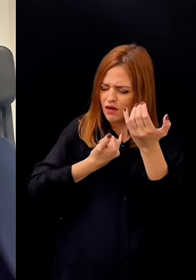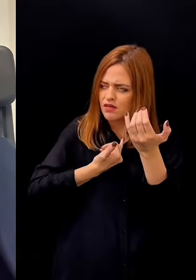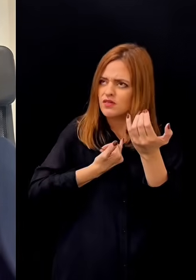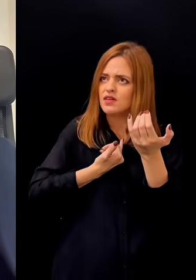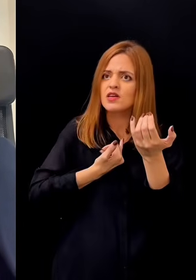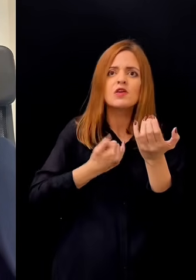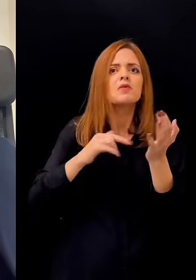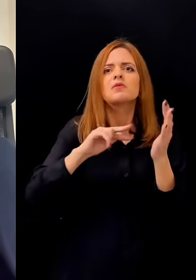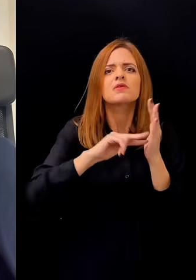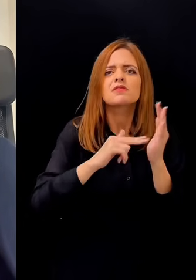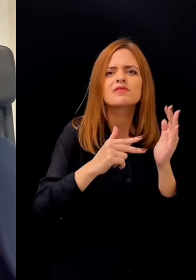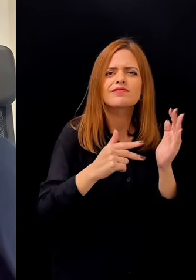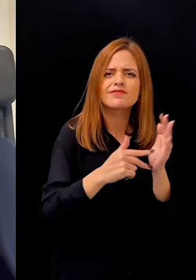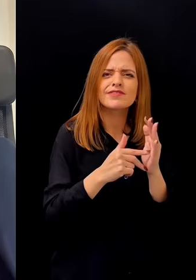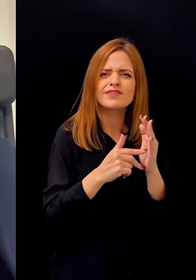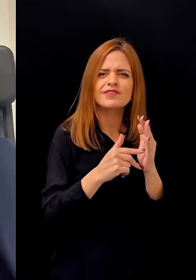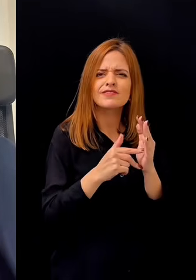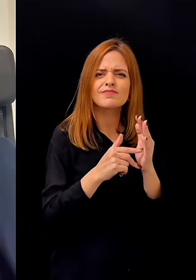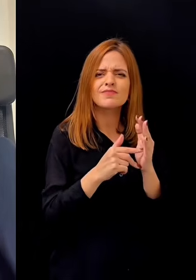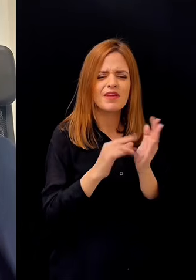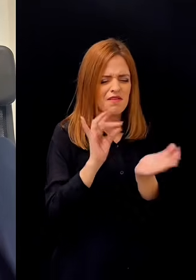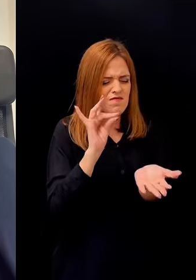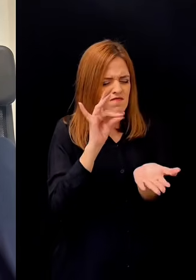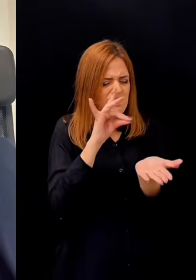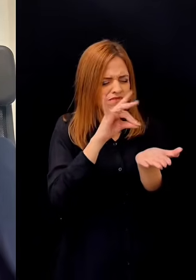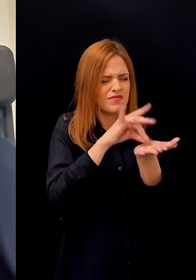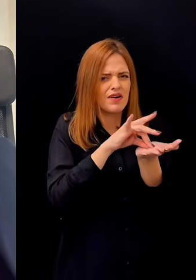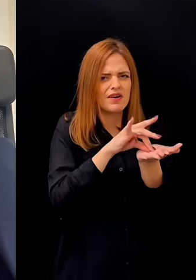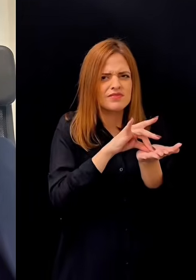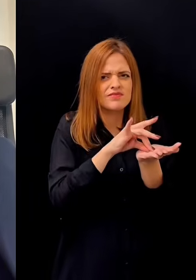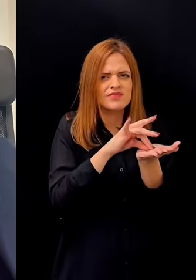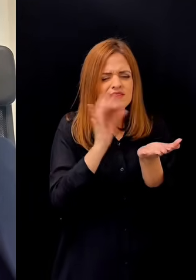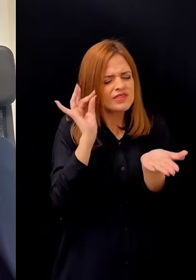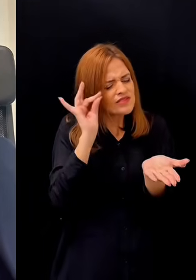que significa isso? Na verdade.